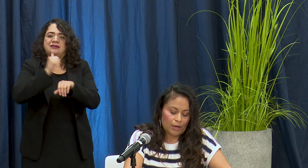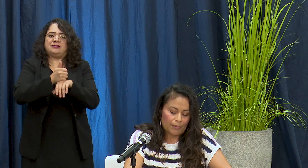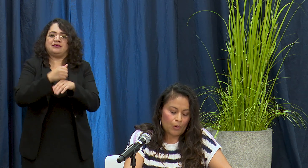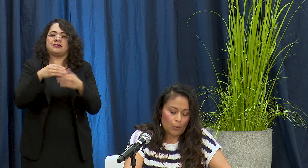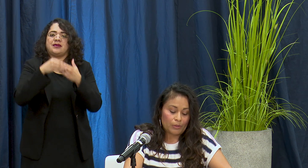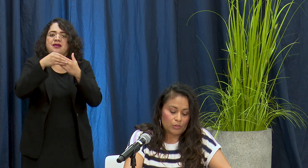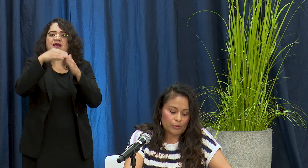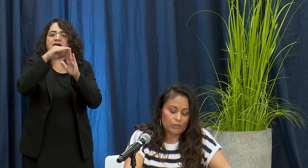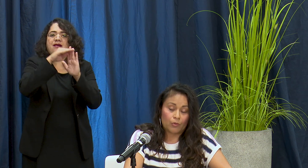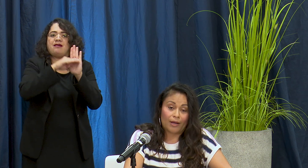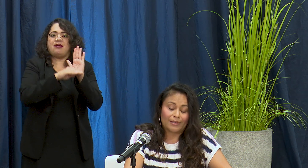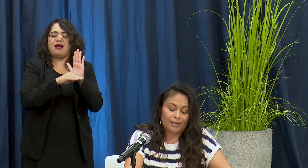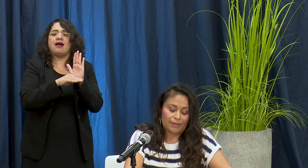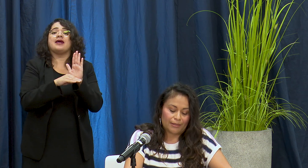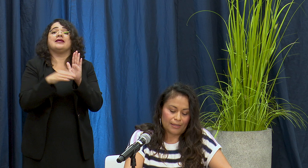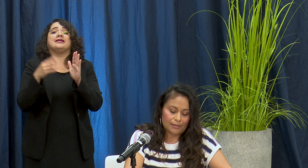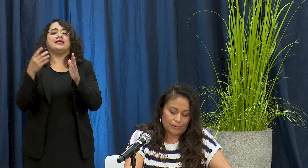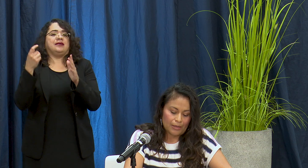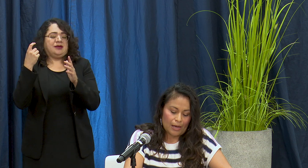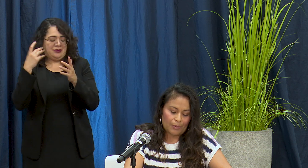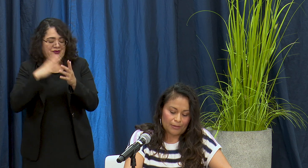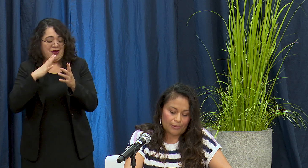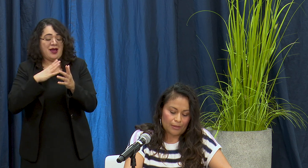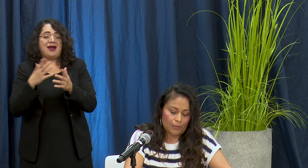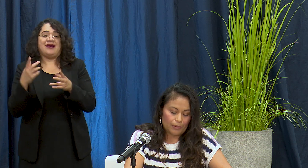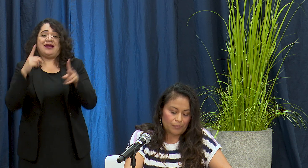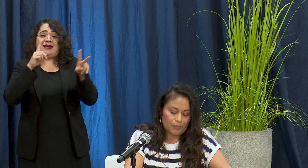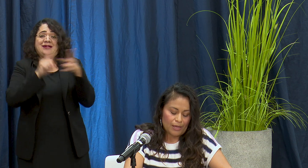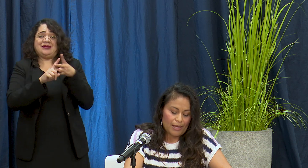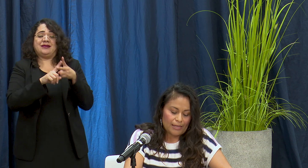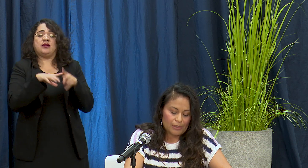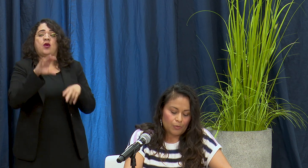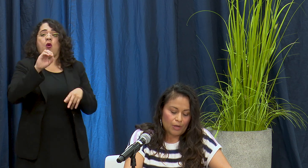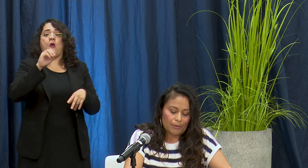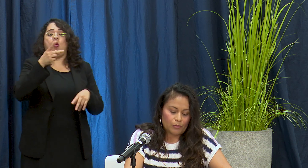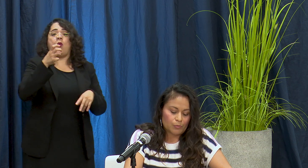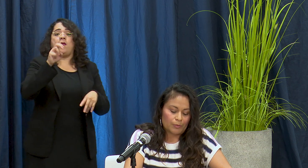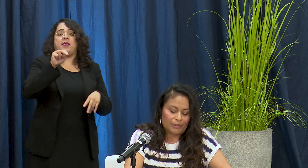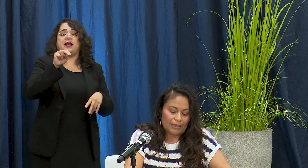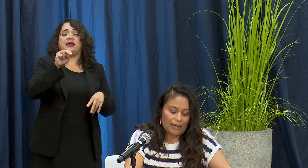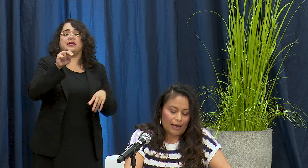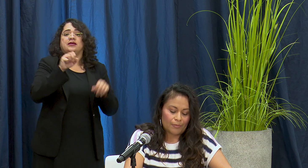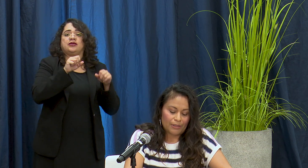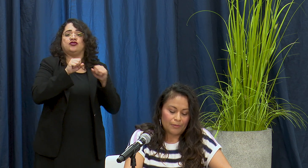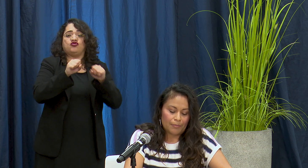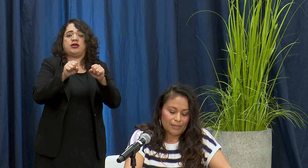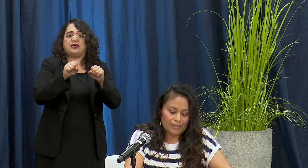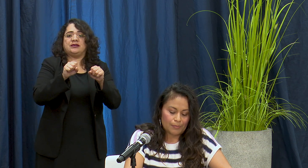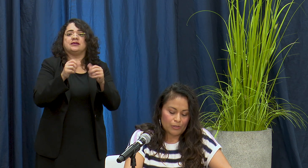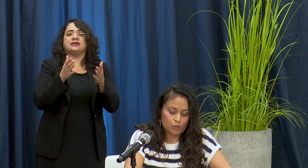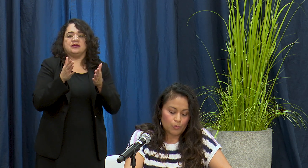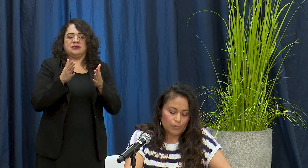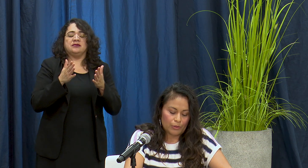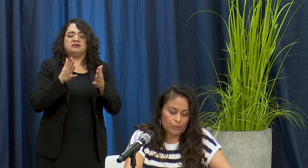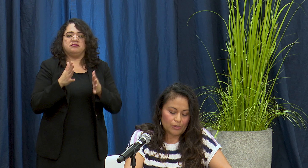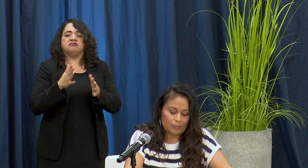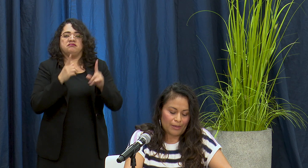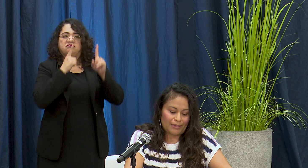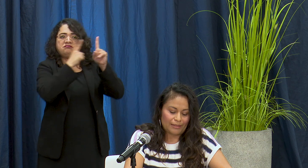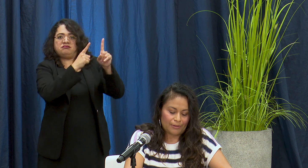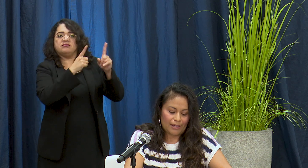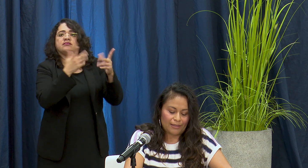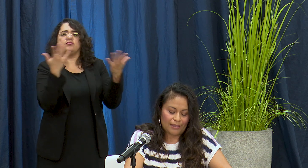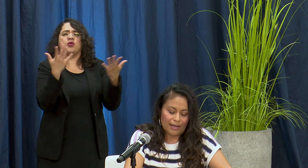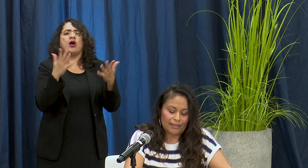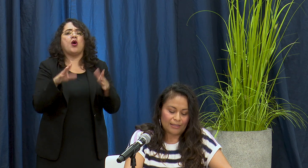con el programa Open Streets o Calles Abiertas a partir de hoy. Este programa nos permitirá abrir más espacios públicos